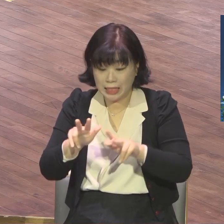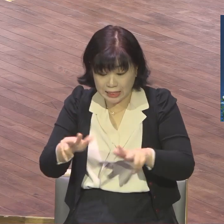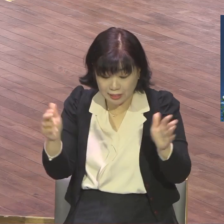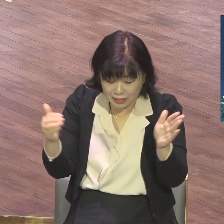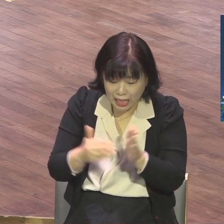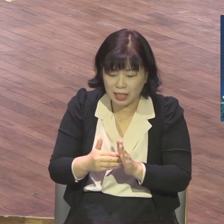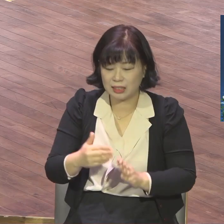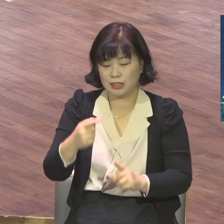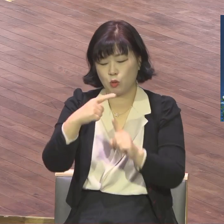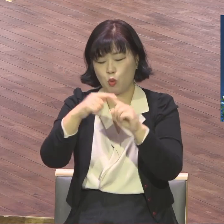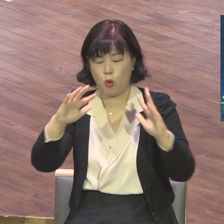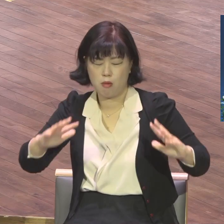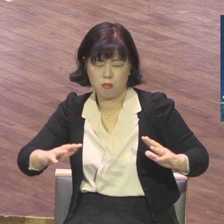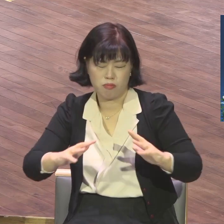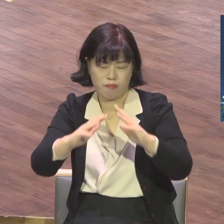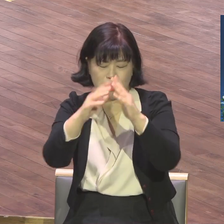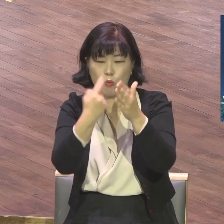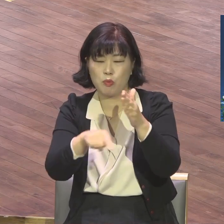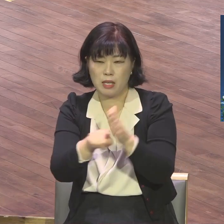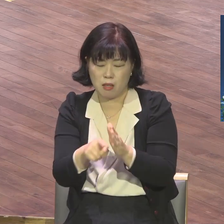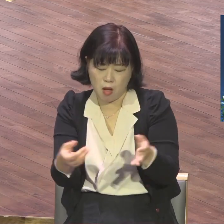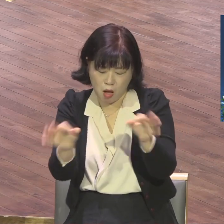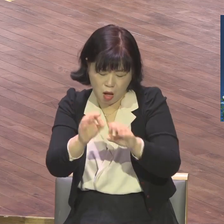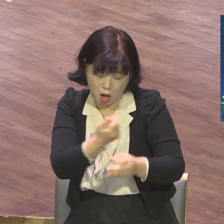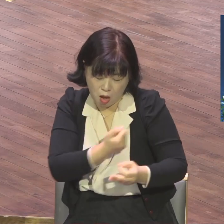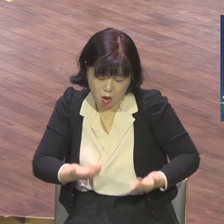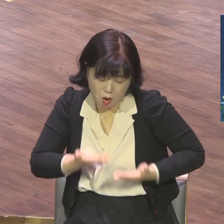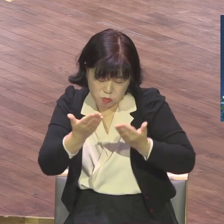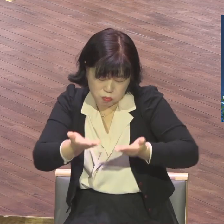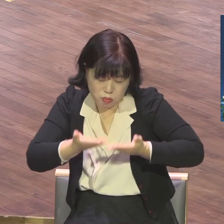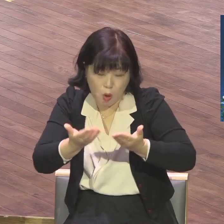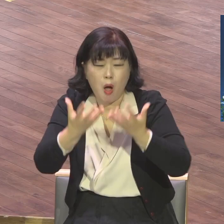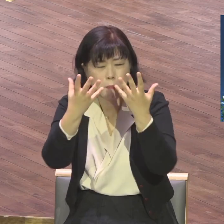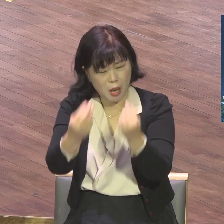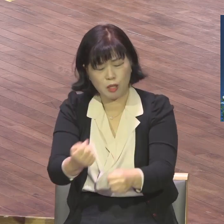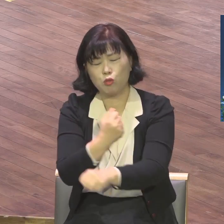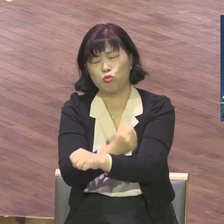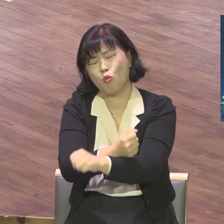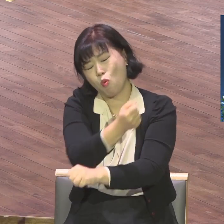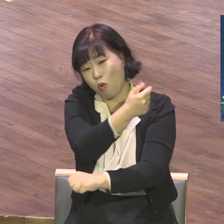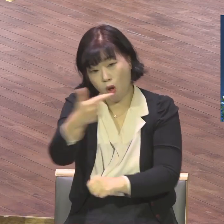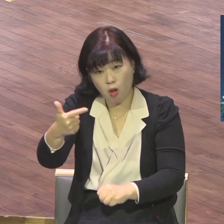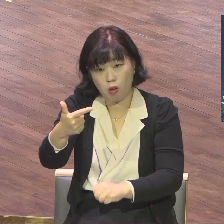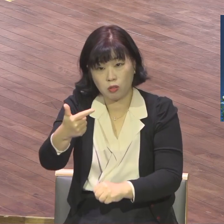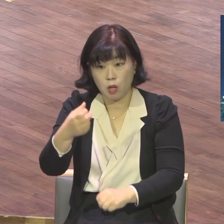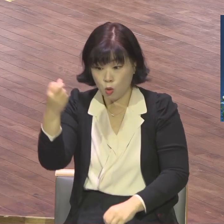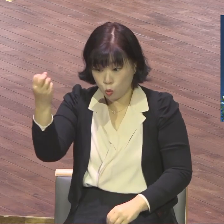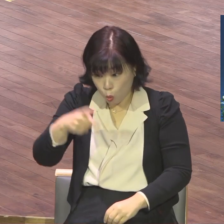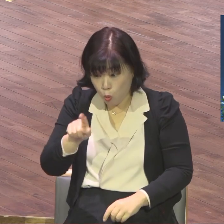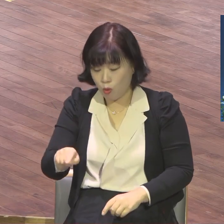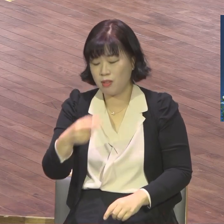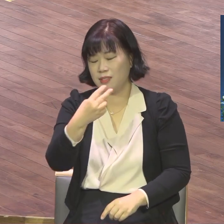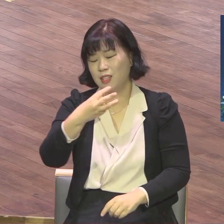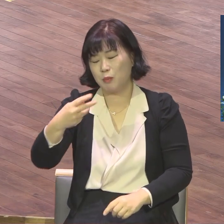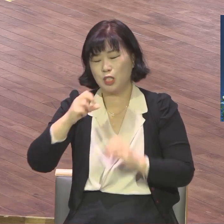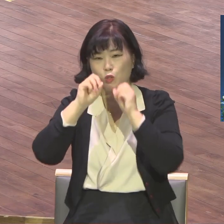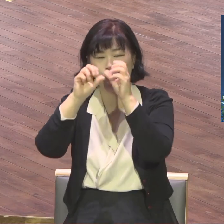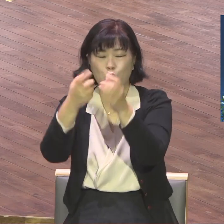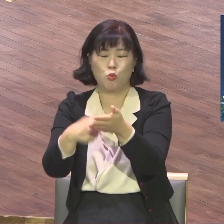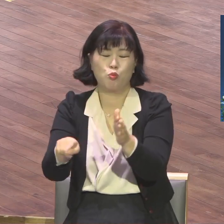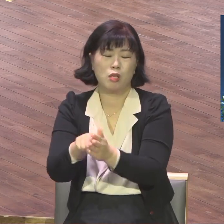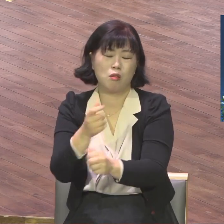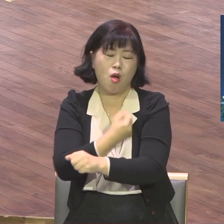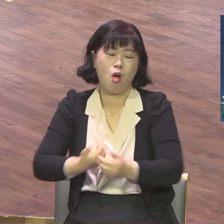또 선교회에서 또 이렇게 헌신하게 하시니 감사합니다. 그런데 보고서 보니까 일단